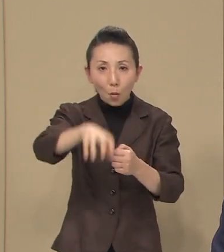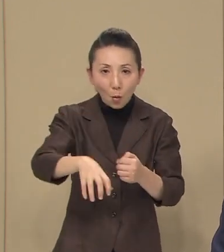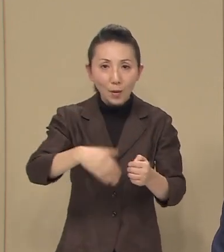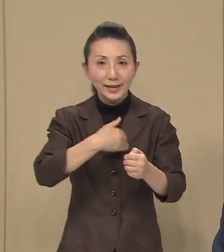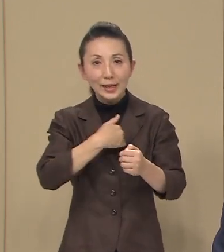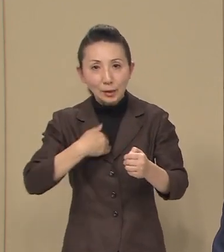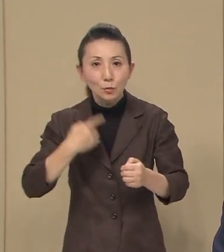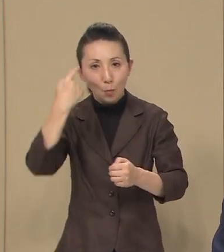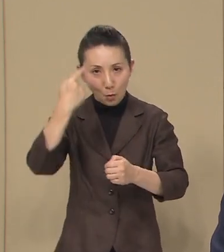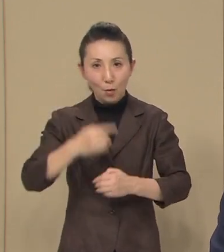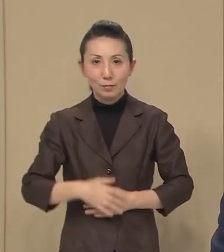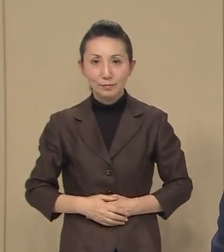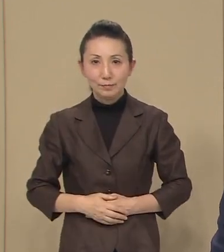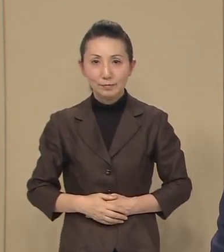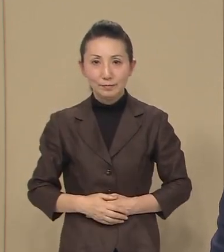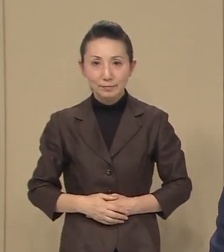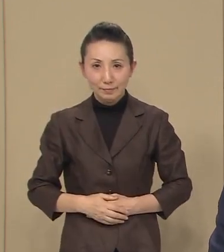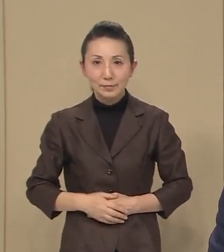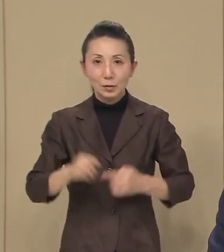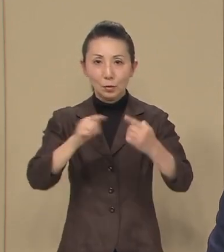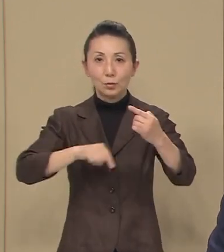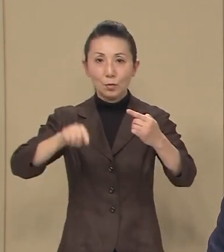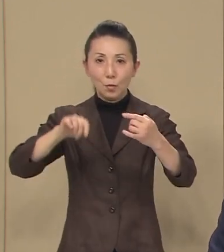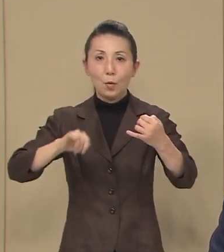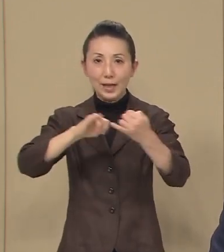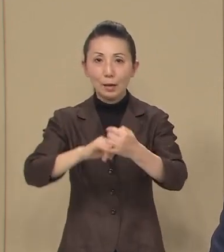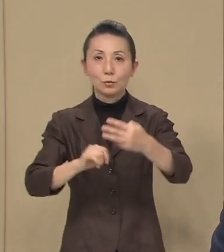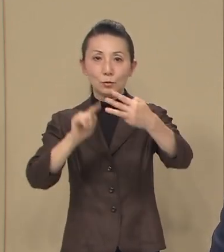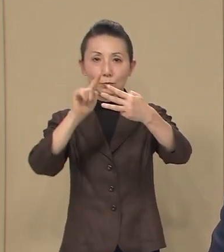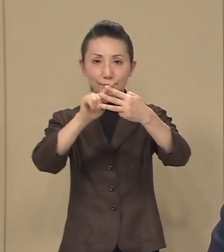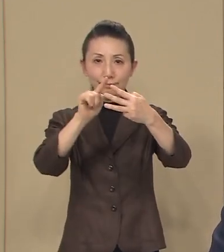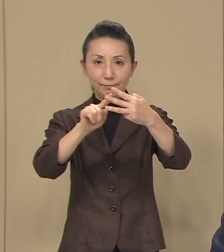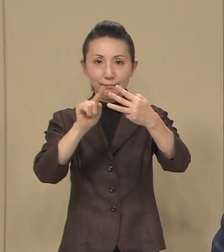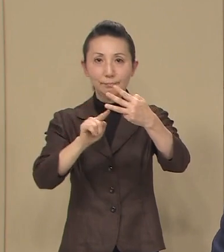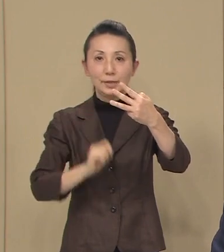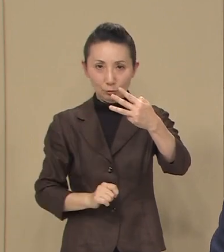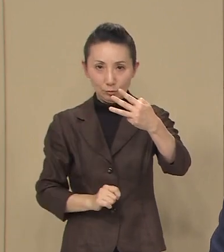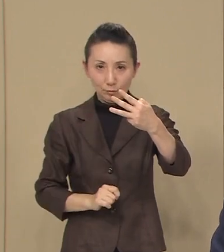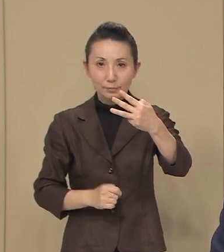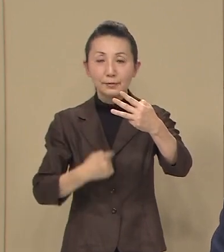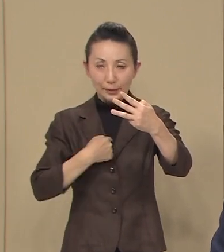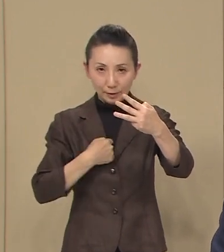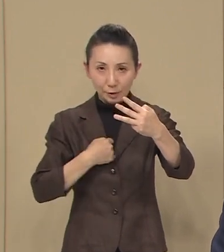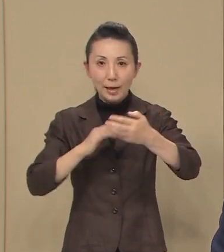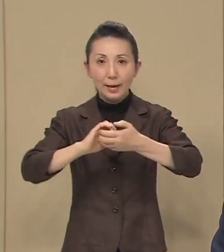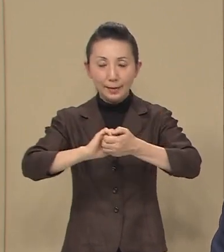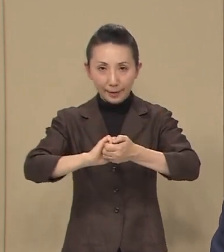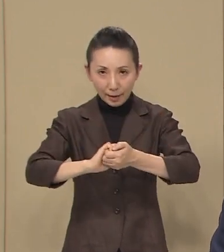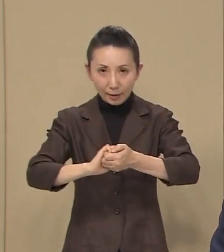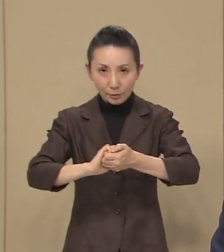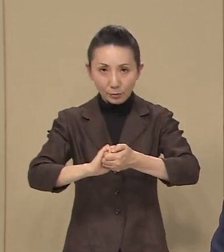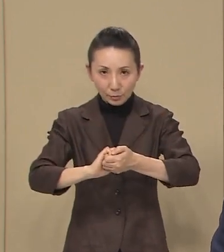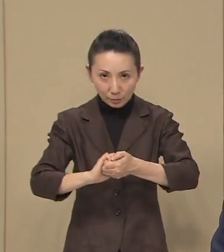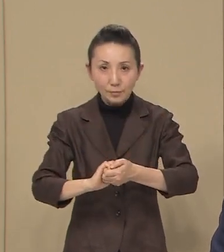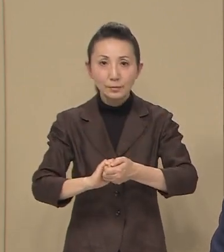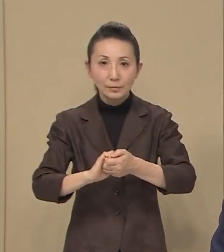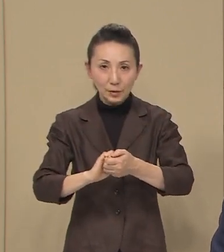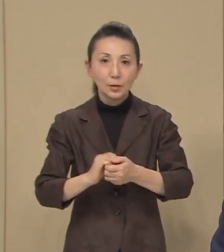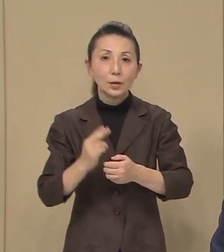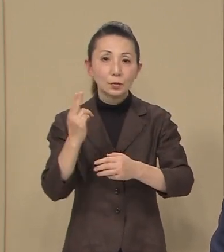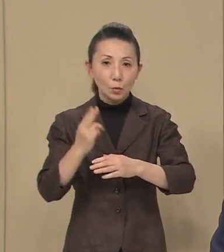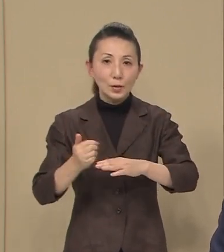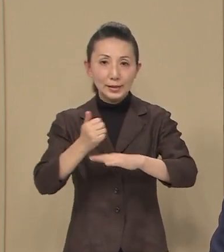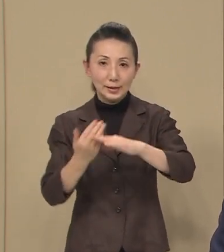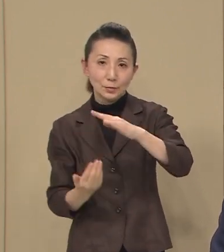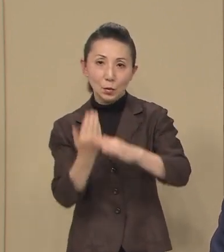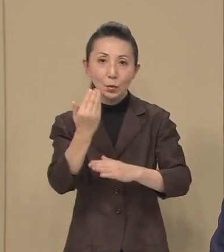さんどうかこの3つの公約私は必ず都事としてこれを命に変えて